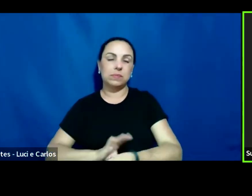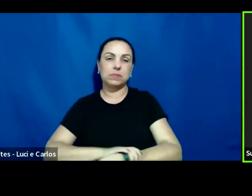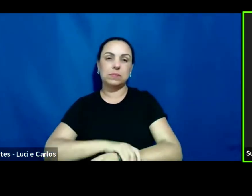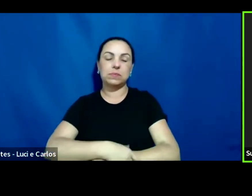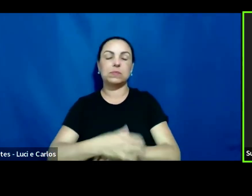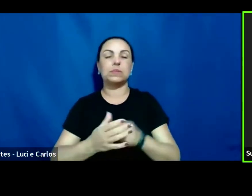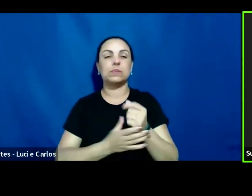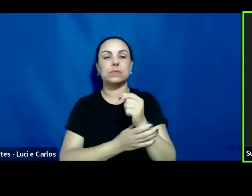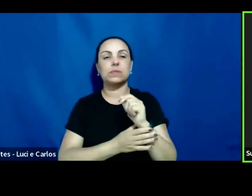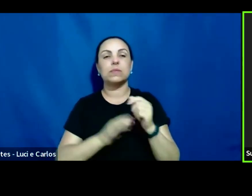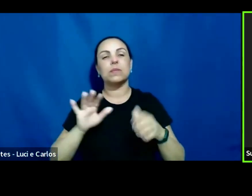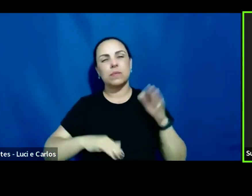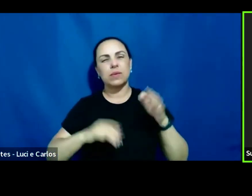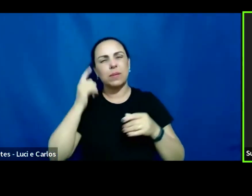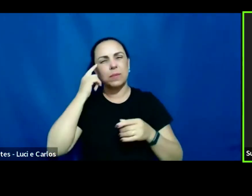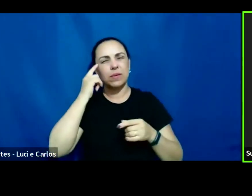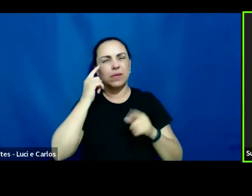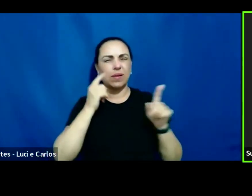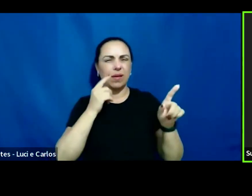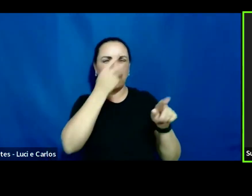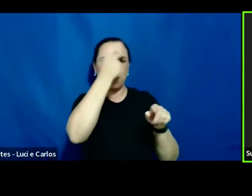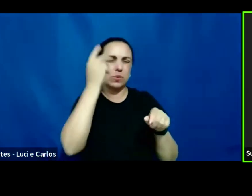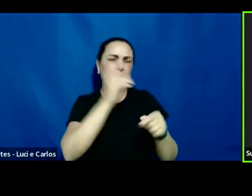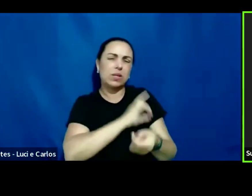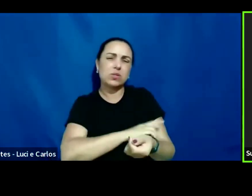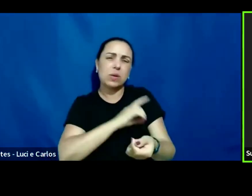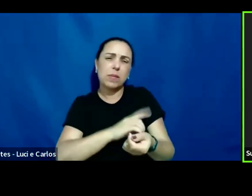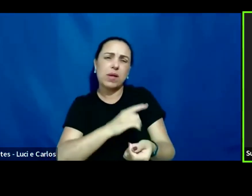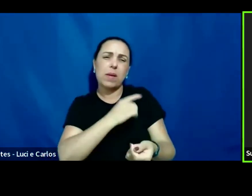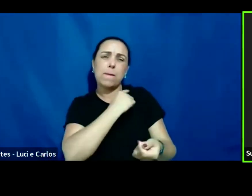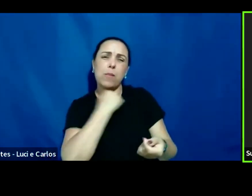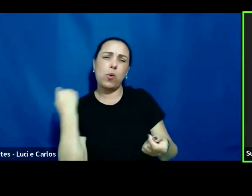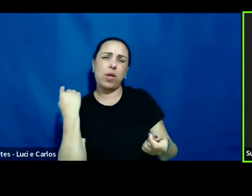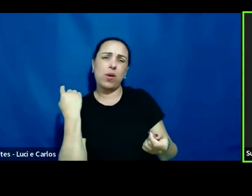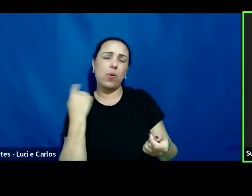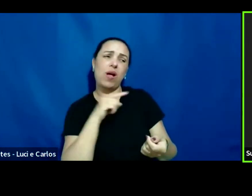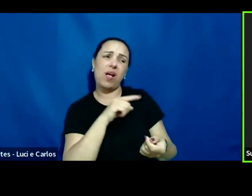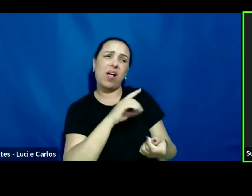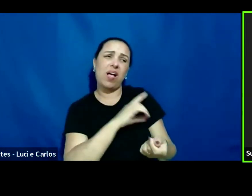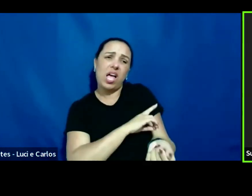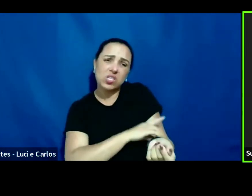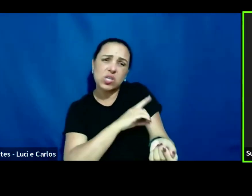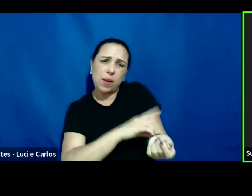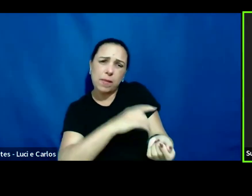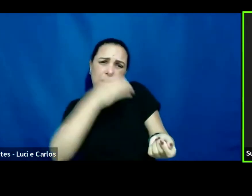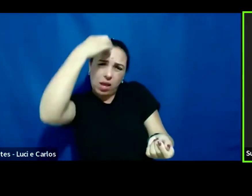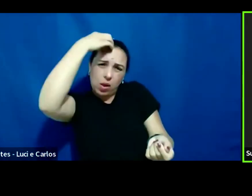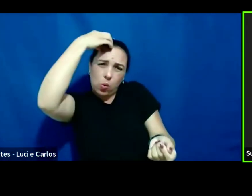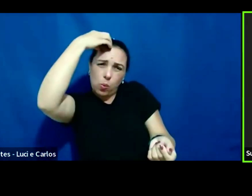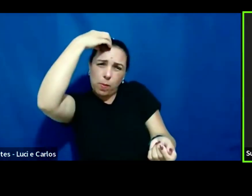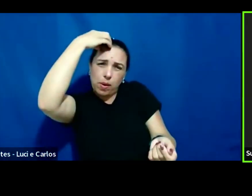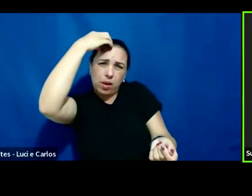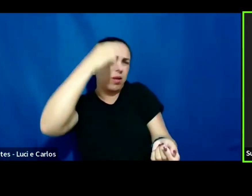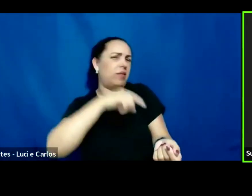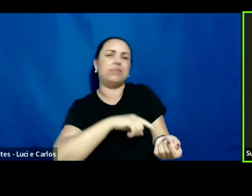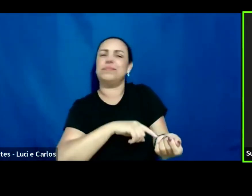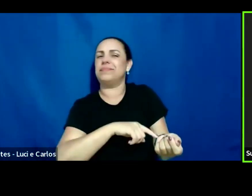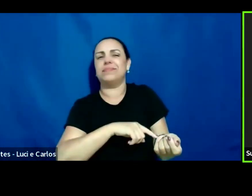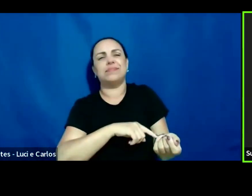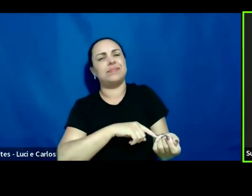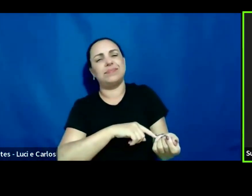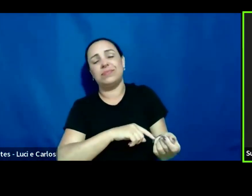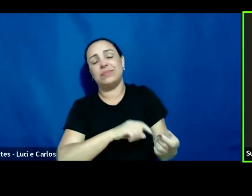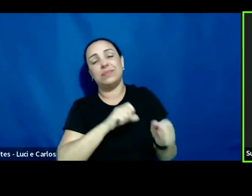diabetes. Não, tá? Tudo na vida tem consequências. Põe isso na sua cabeça. Pode